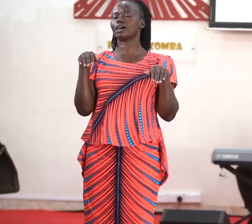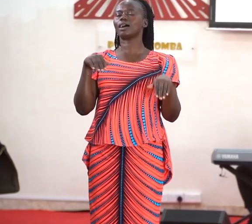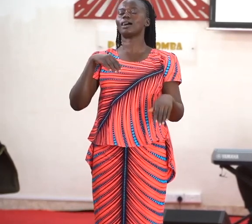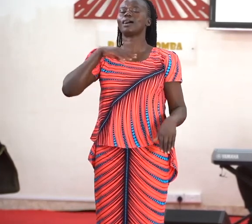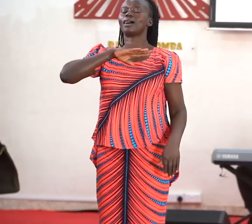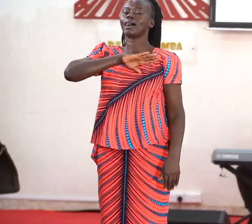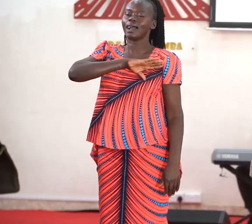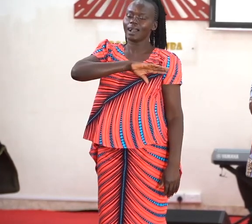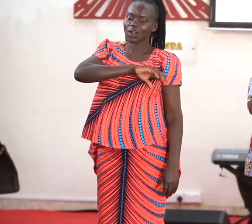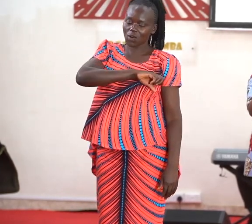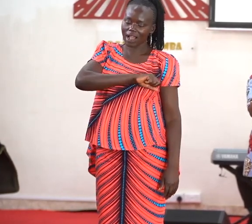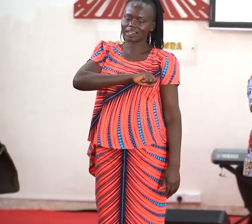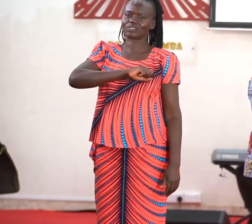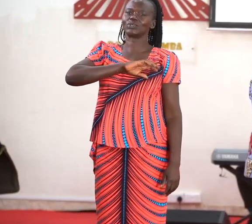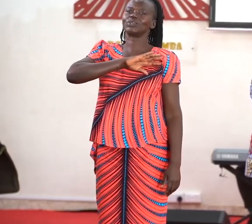nangoja,